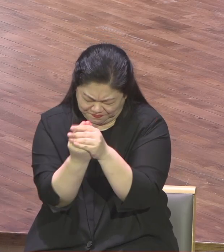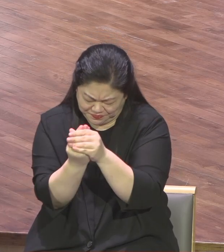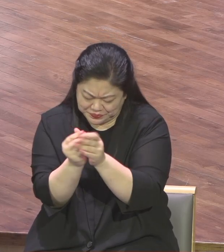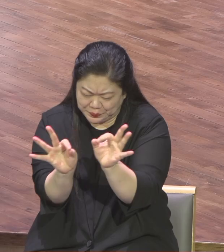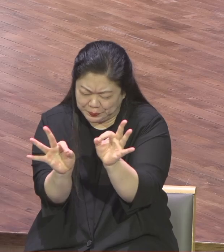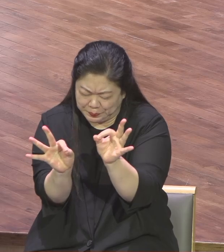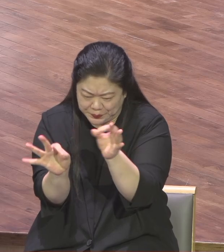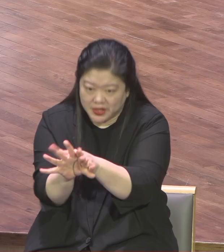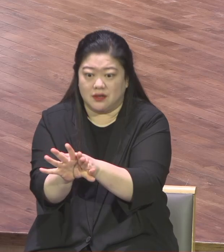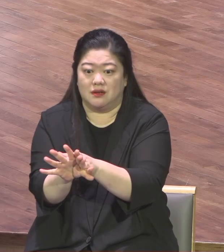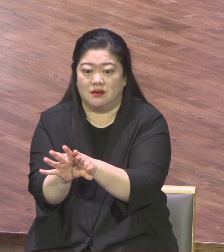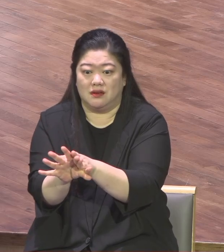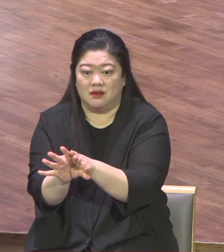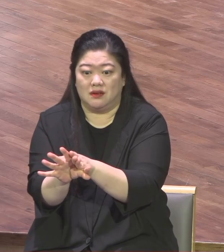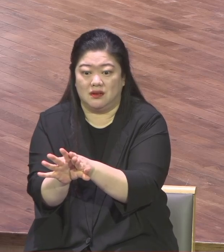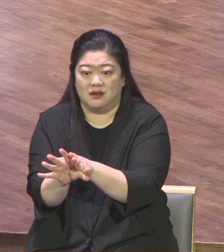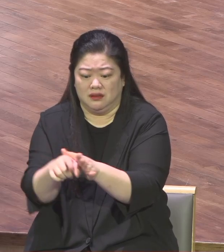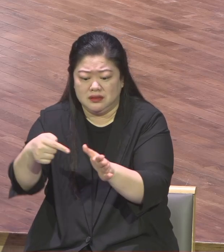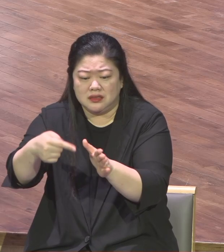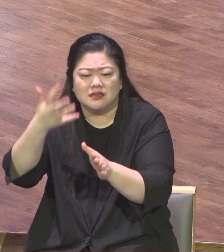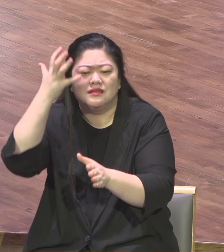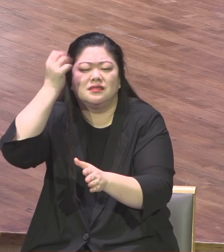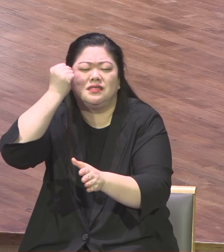이 사실을 절대 놓치지 마라.